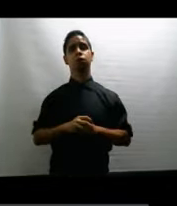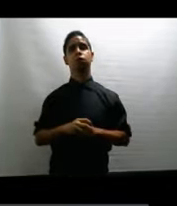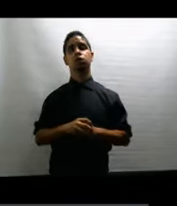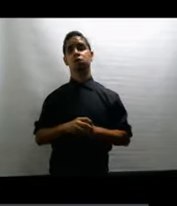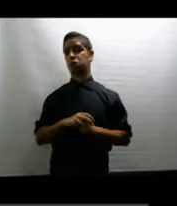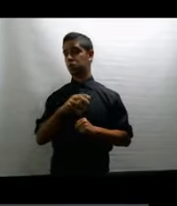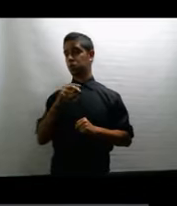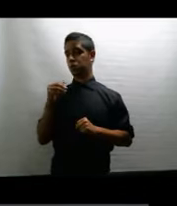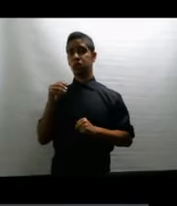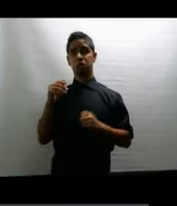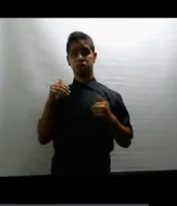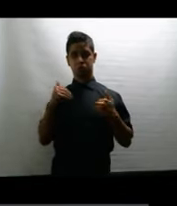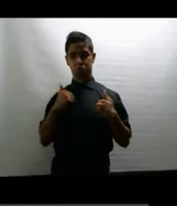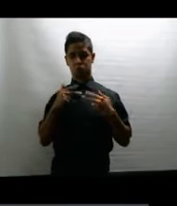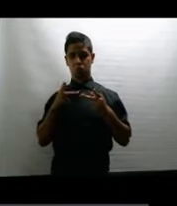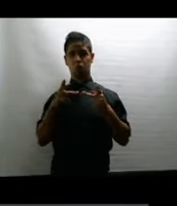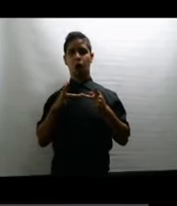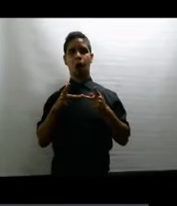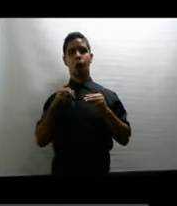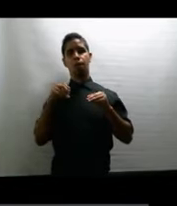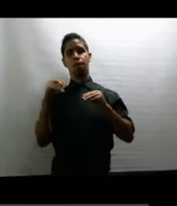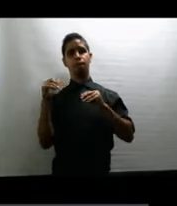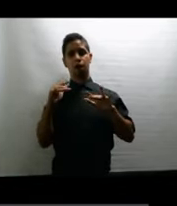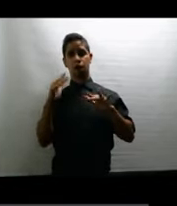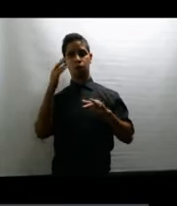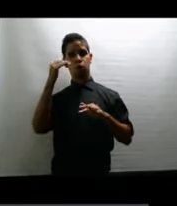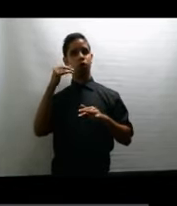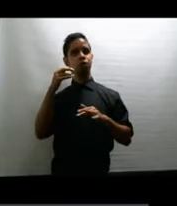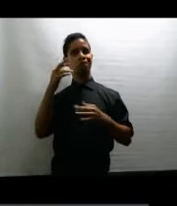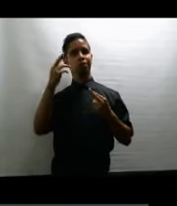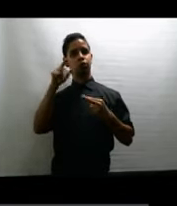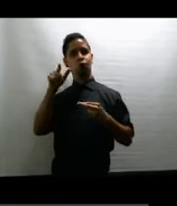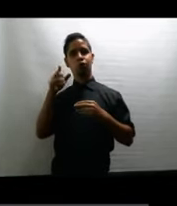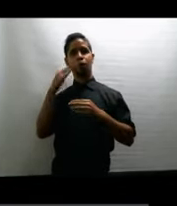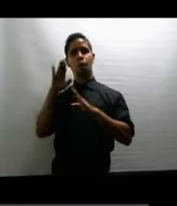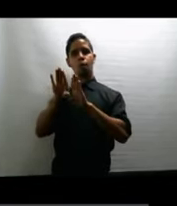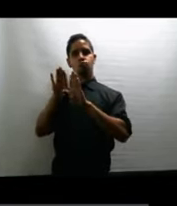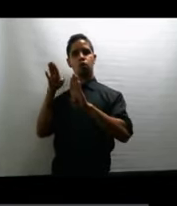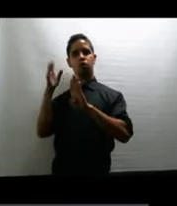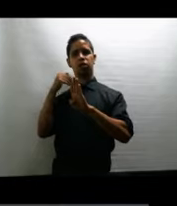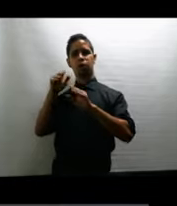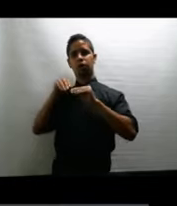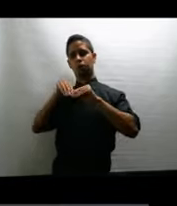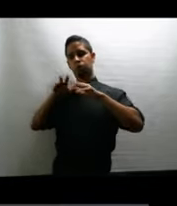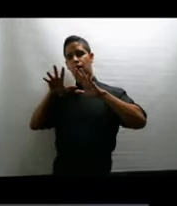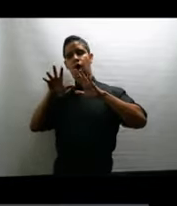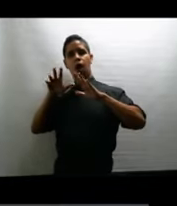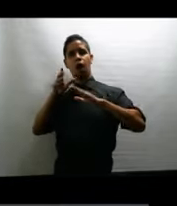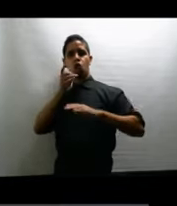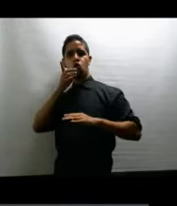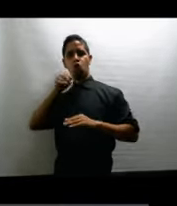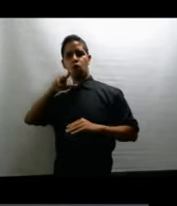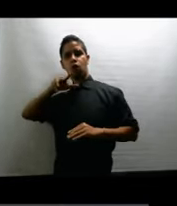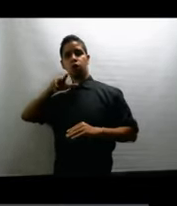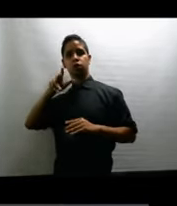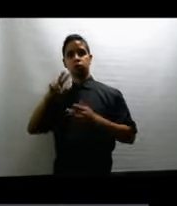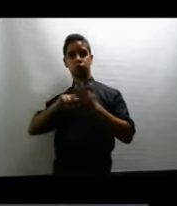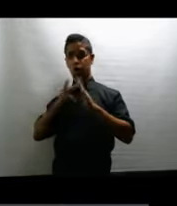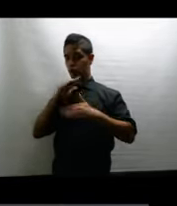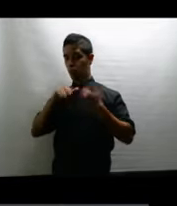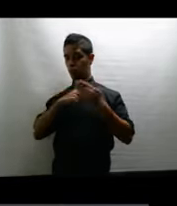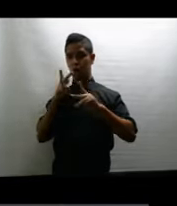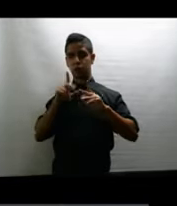Y nada más tiene magia ese espacio. Desde que uno llega, porque está la puerta de la bóveda, que está iluminada, y todo el mundo se toma fotos